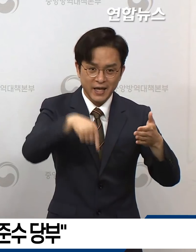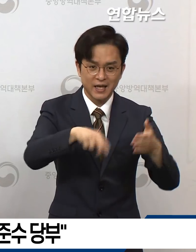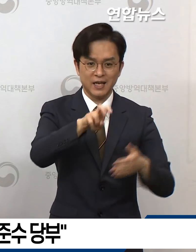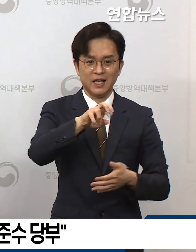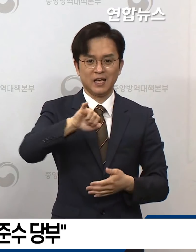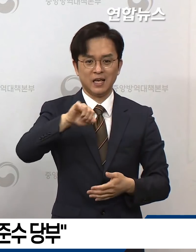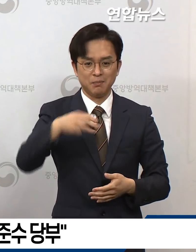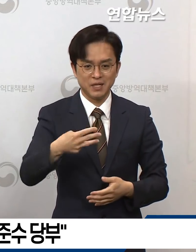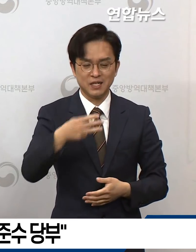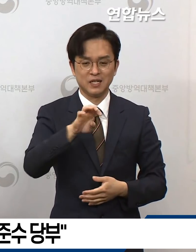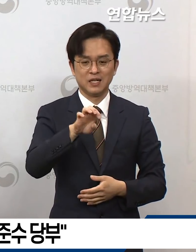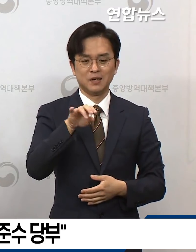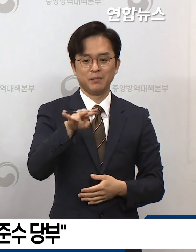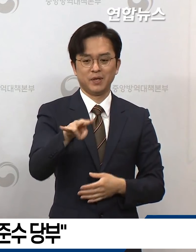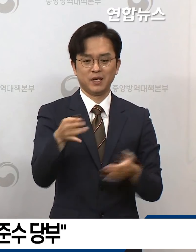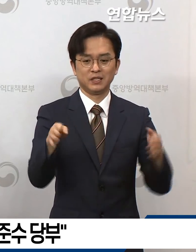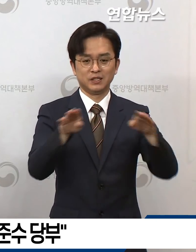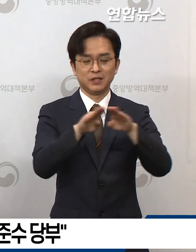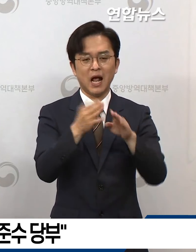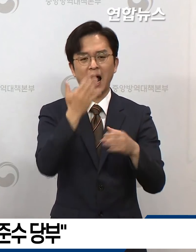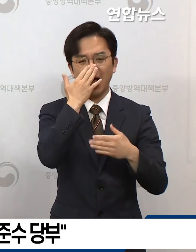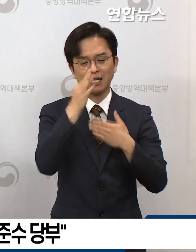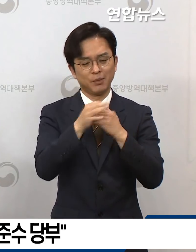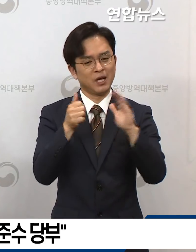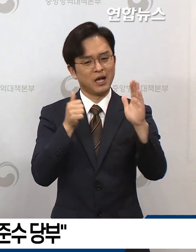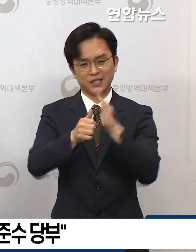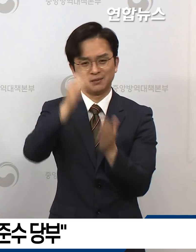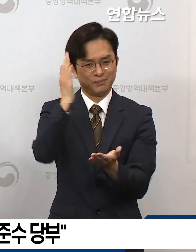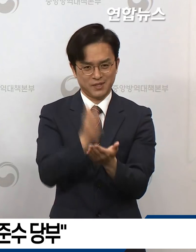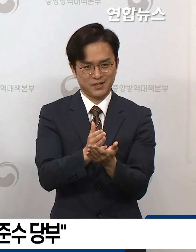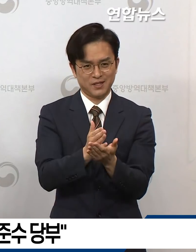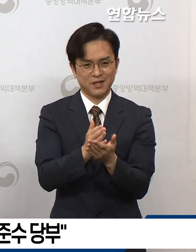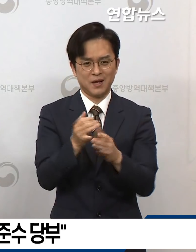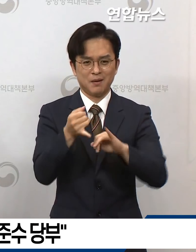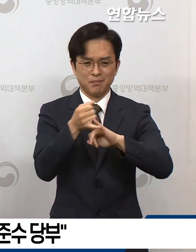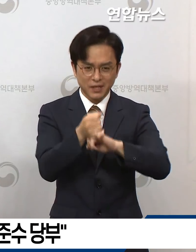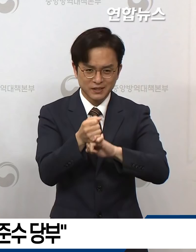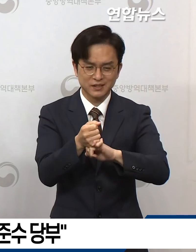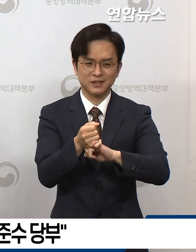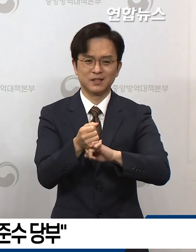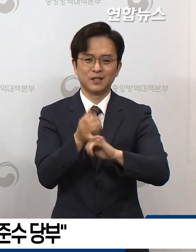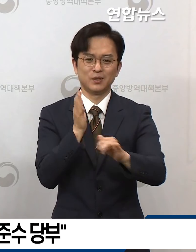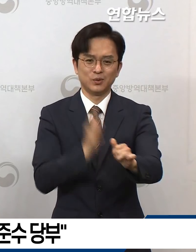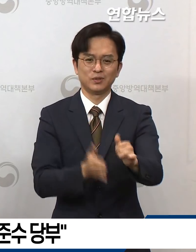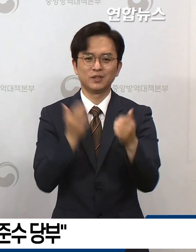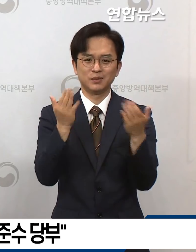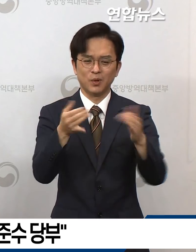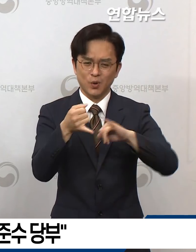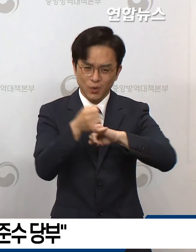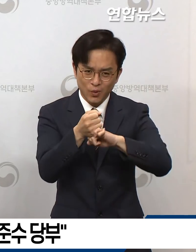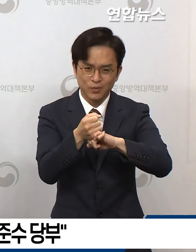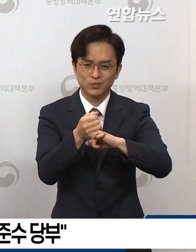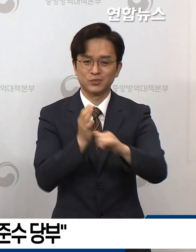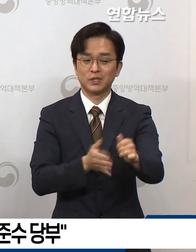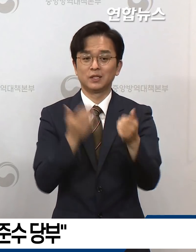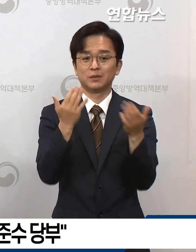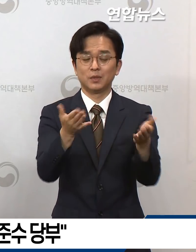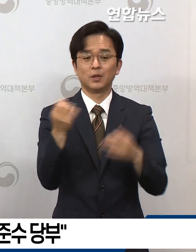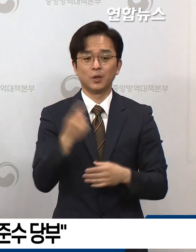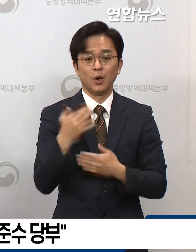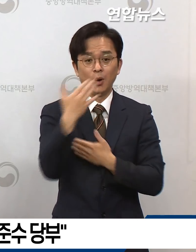대한 방문을 자제해 주실 것을 강력하게 요청드립니다. 또한 발열 및 호흡기 증상이 있는